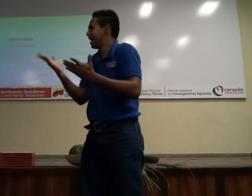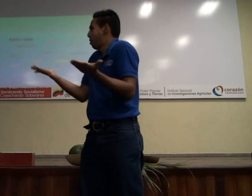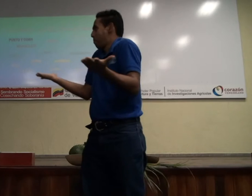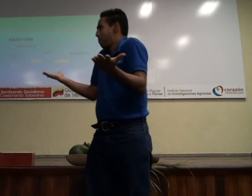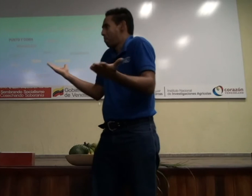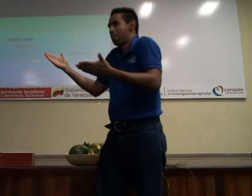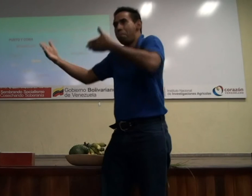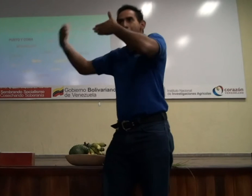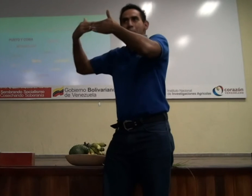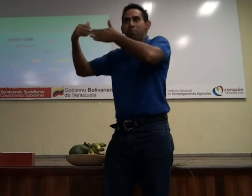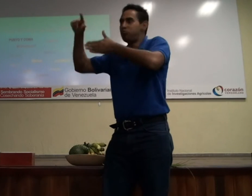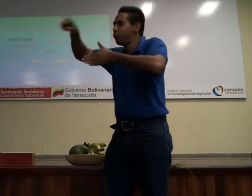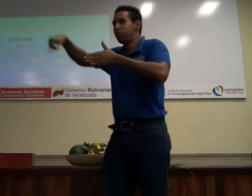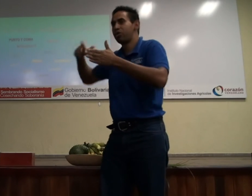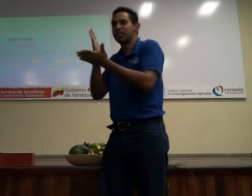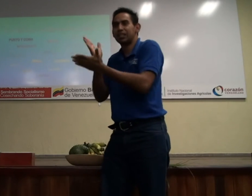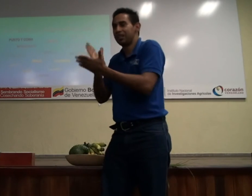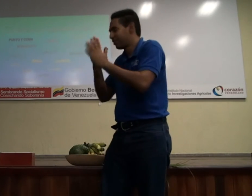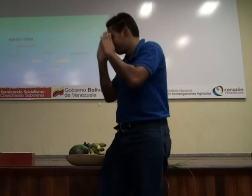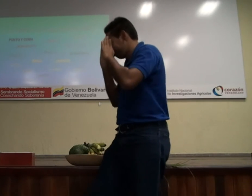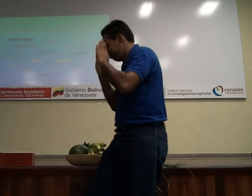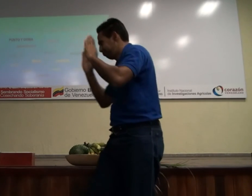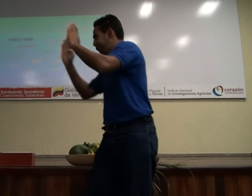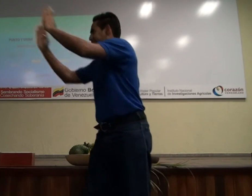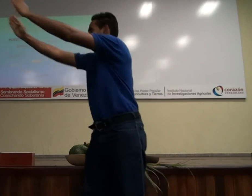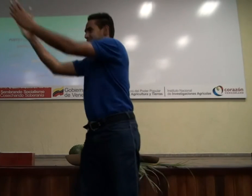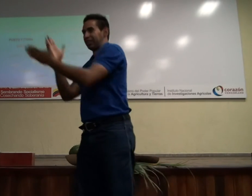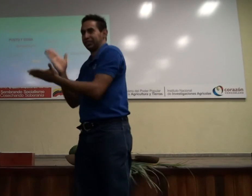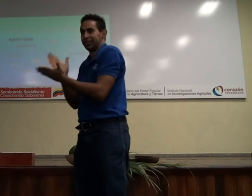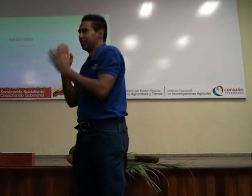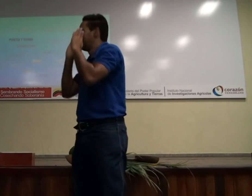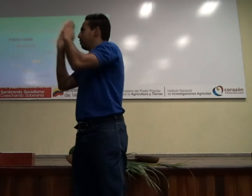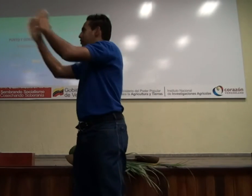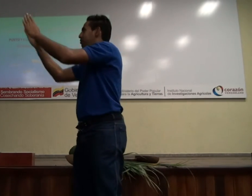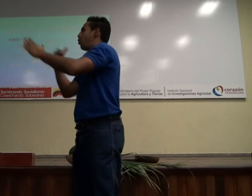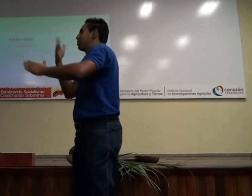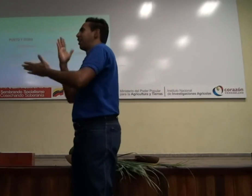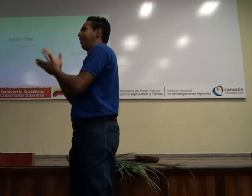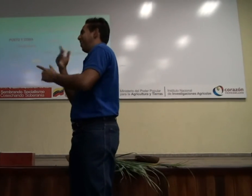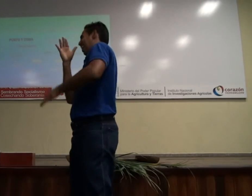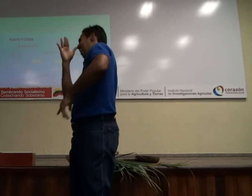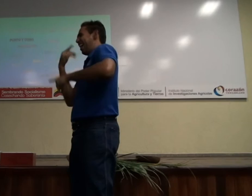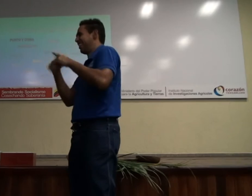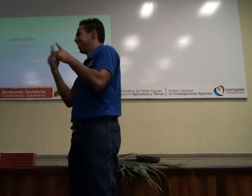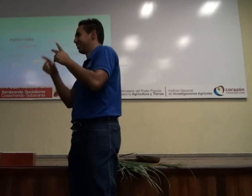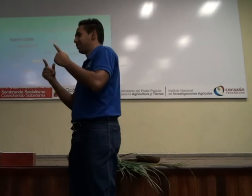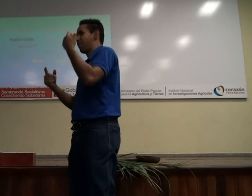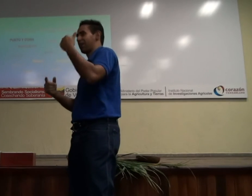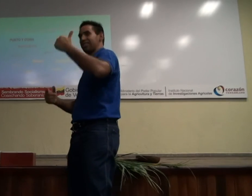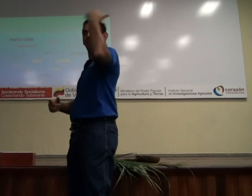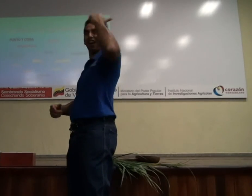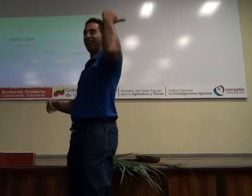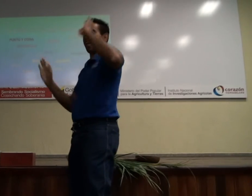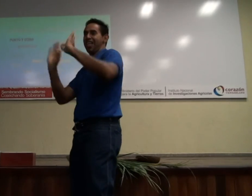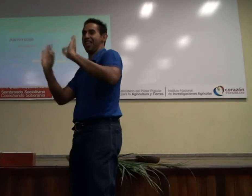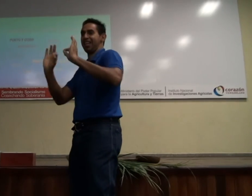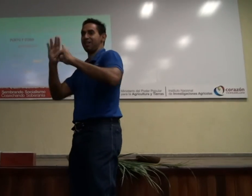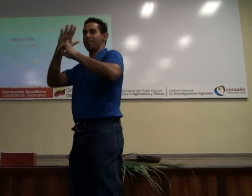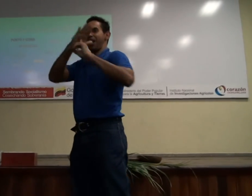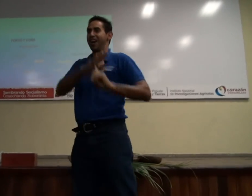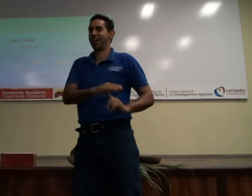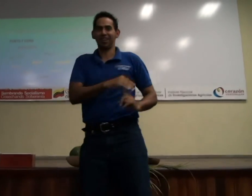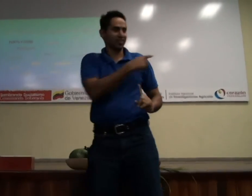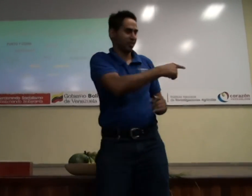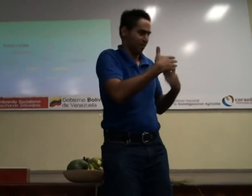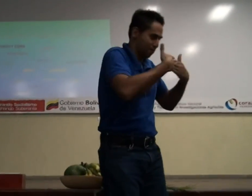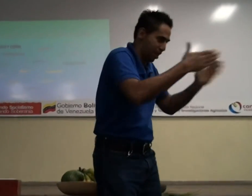Inver. Políticas de Estado, esto no se cumple, ni en la realidad que vemos actualmente. Entonces, seguimos viendo lo que